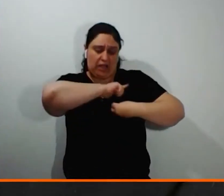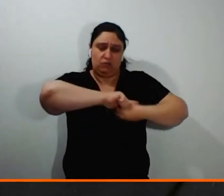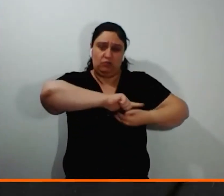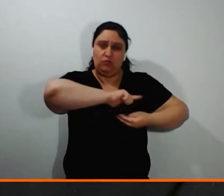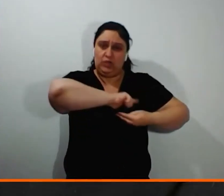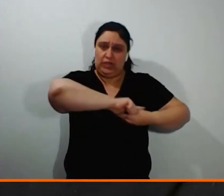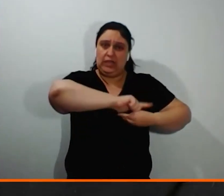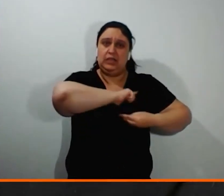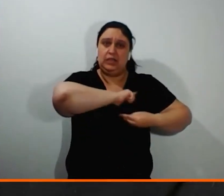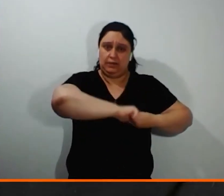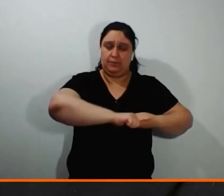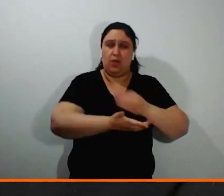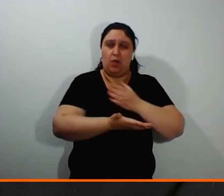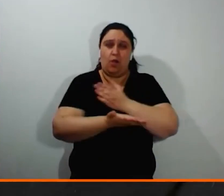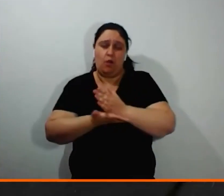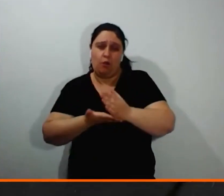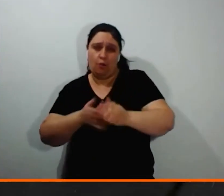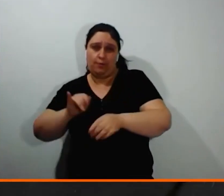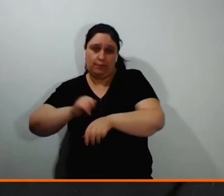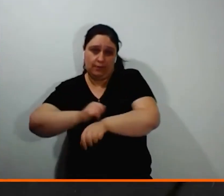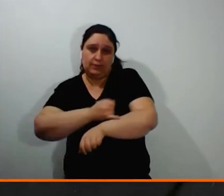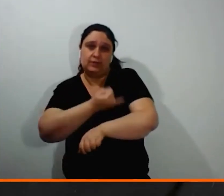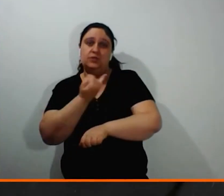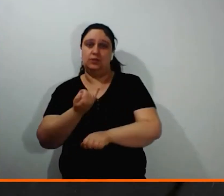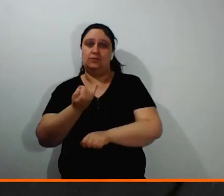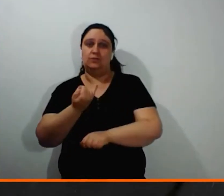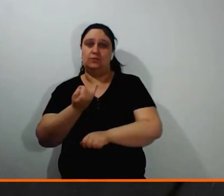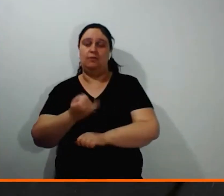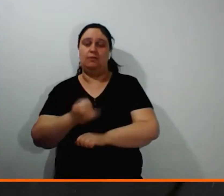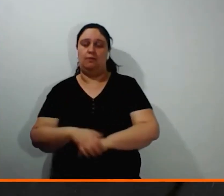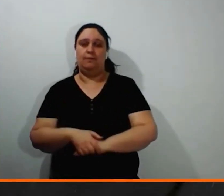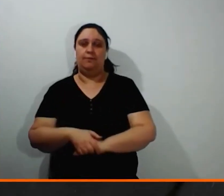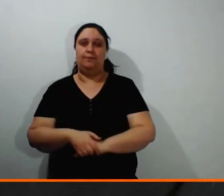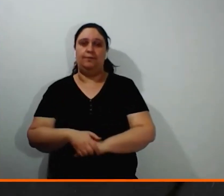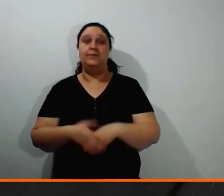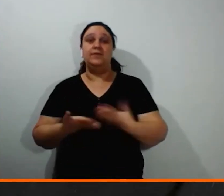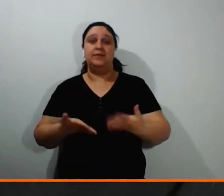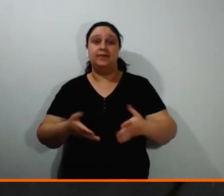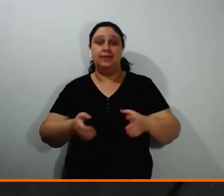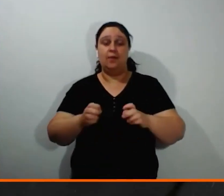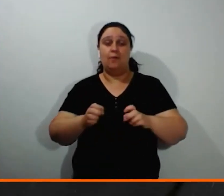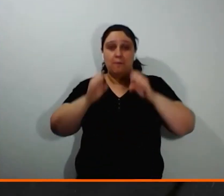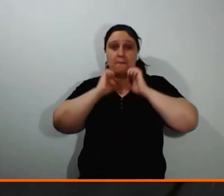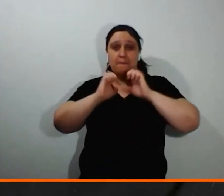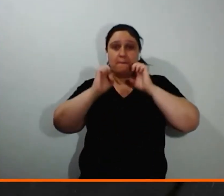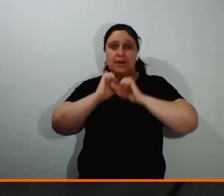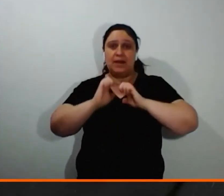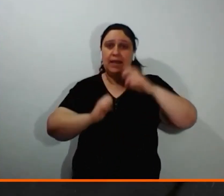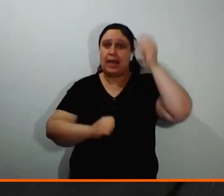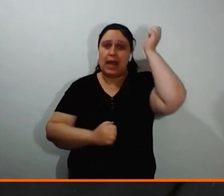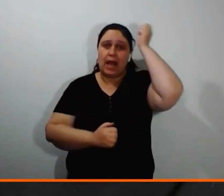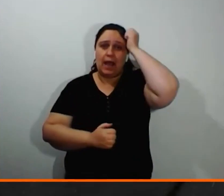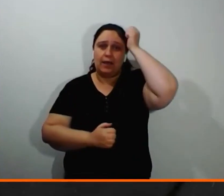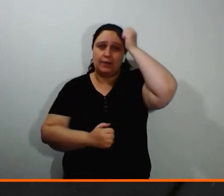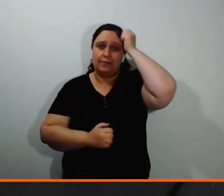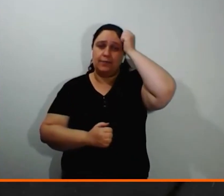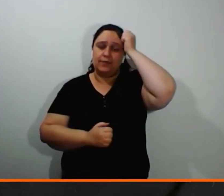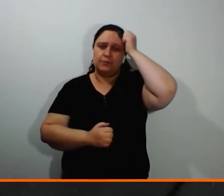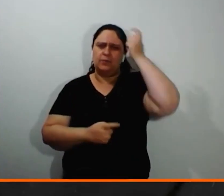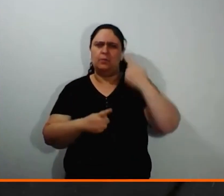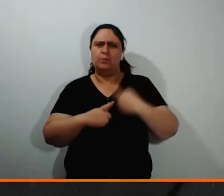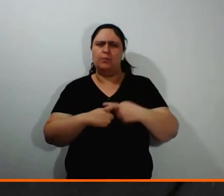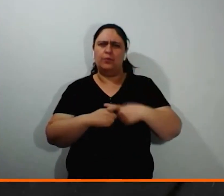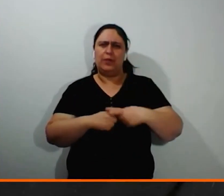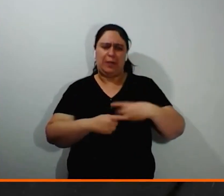Jerusalém. Aqui, irmãos, fala assim: eles pregam o arrependimento para a remissão de pecados. Quer dizer,